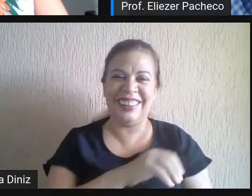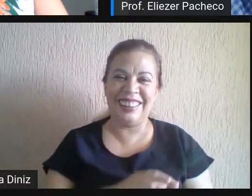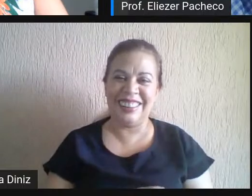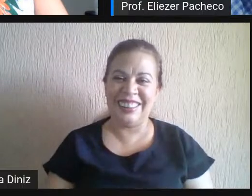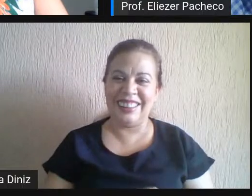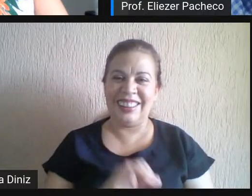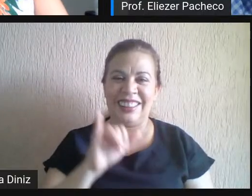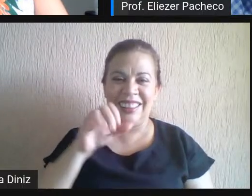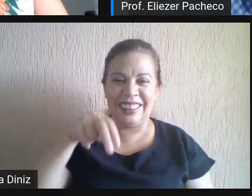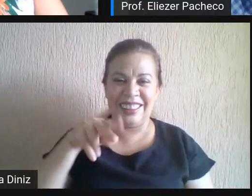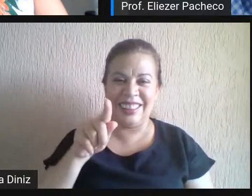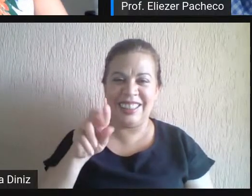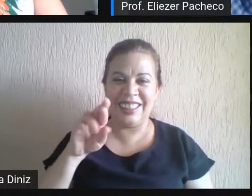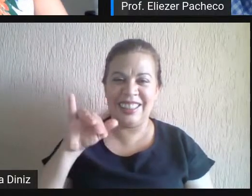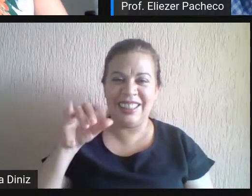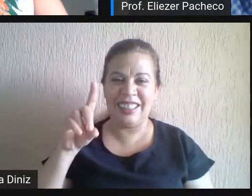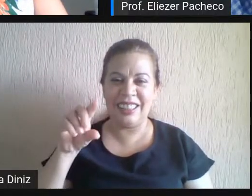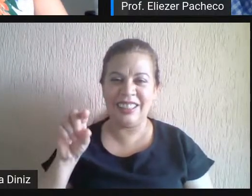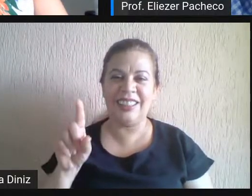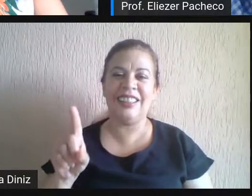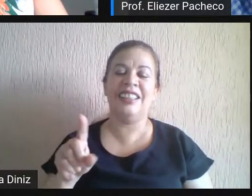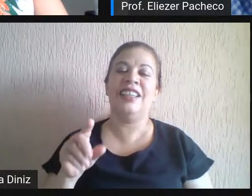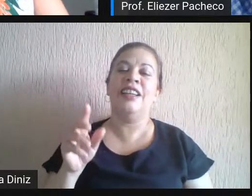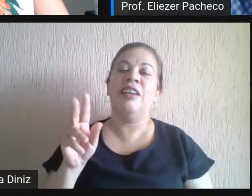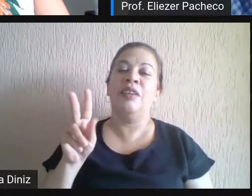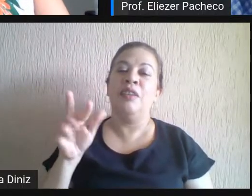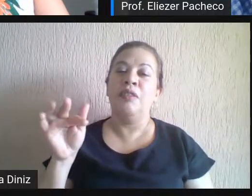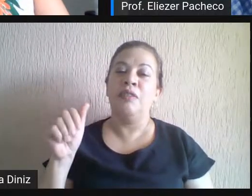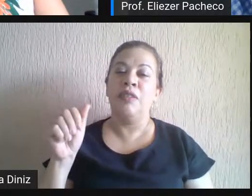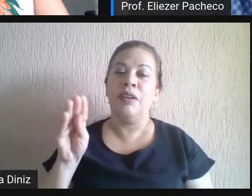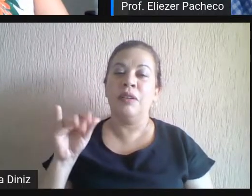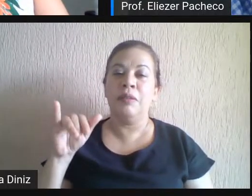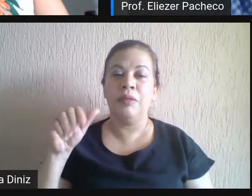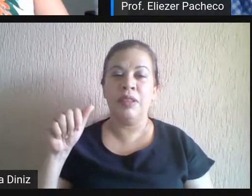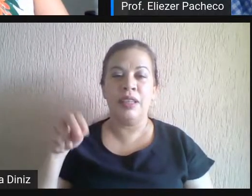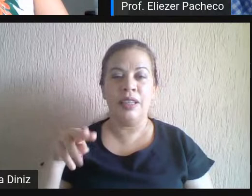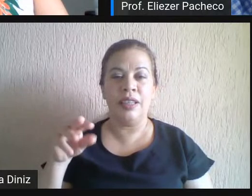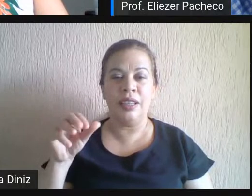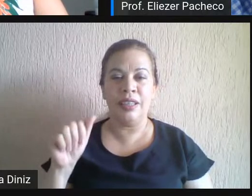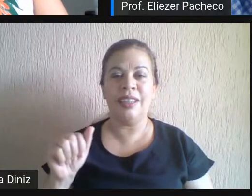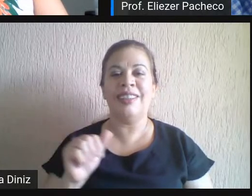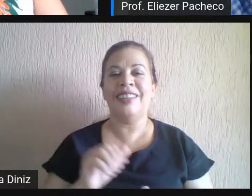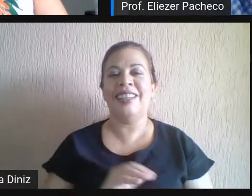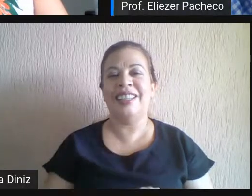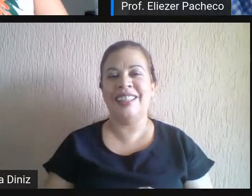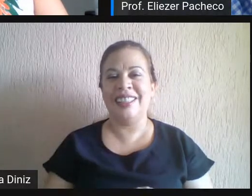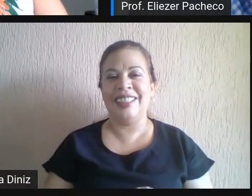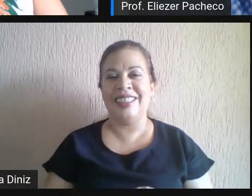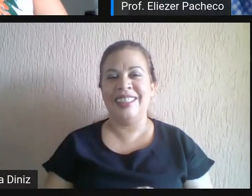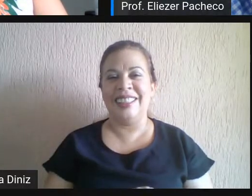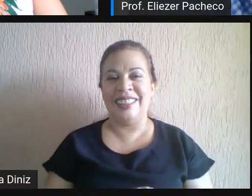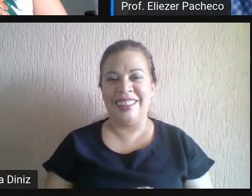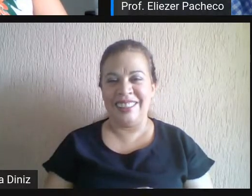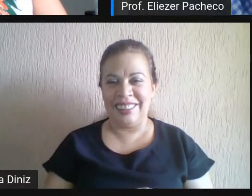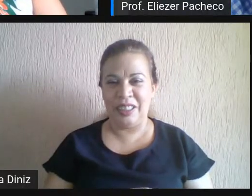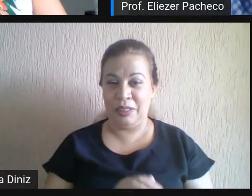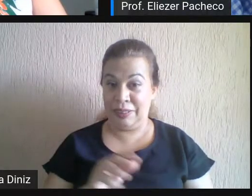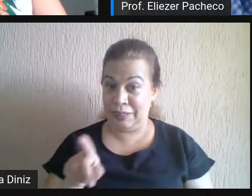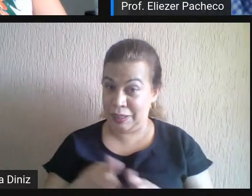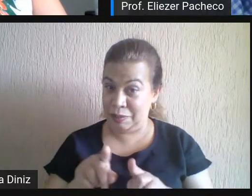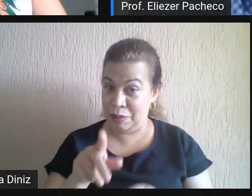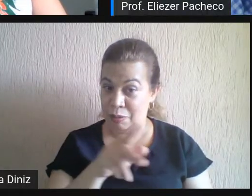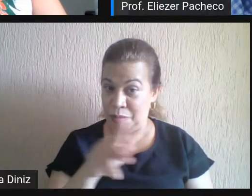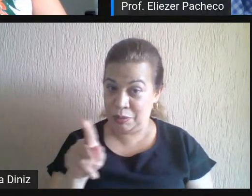Ingrid, Fabiana, Jaqueline, Andrade, temos também, gostaria de registrar a presença do pró-reitor de ensino,